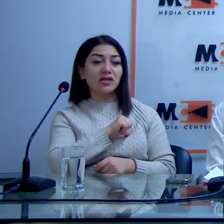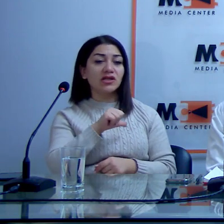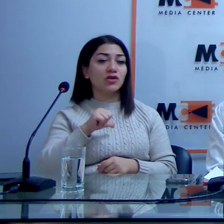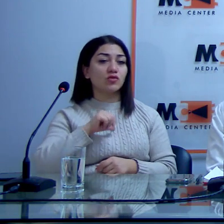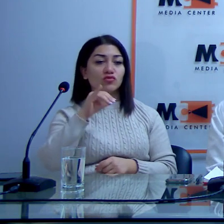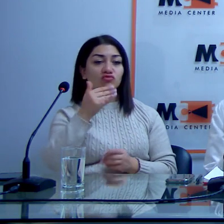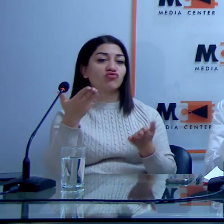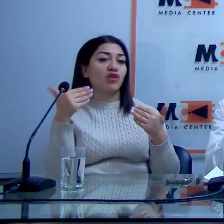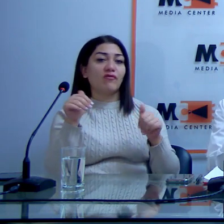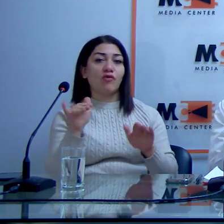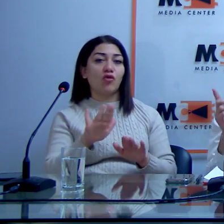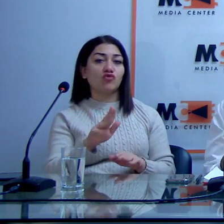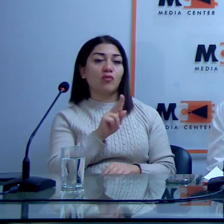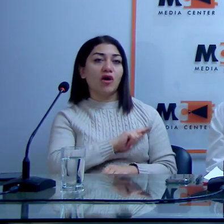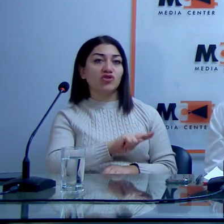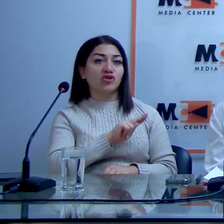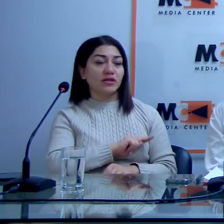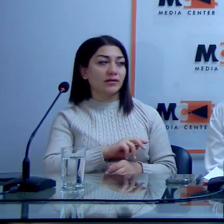չեն կայացնում։